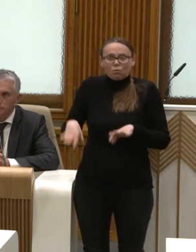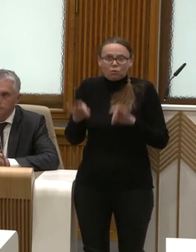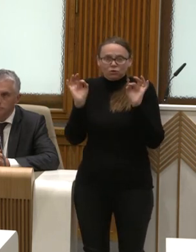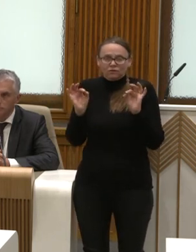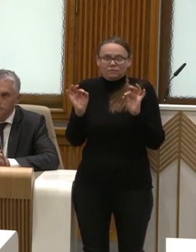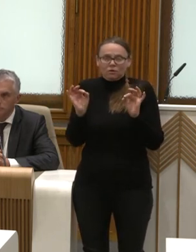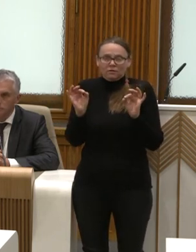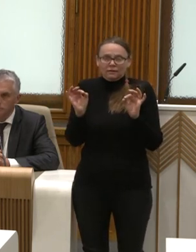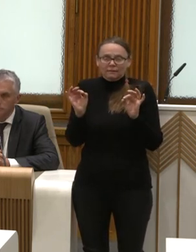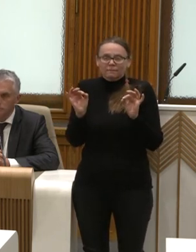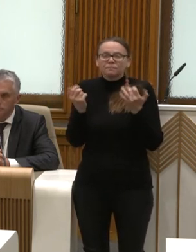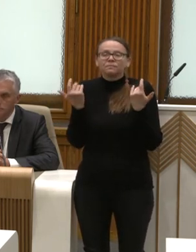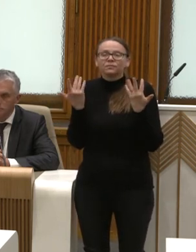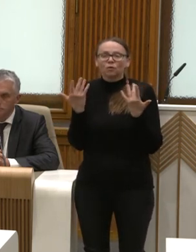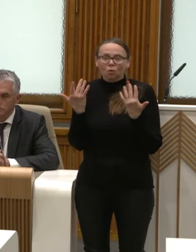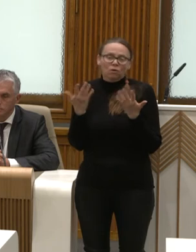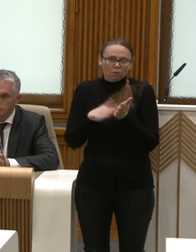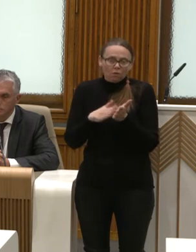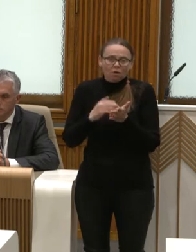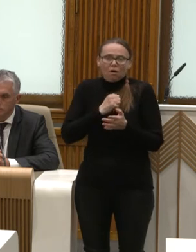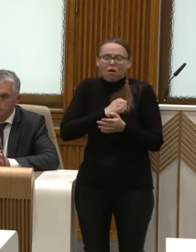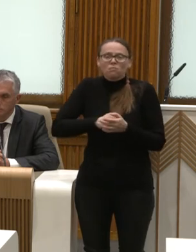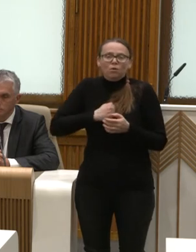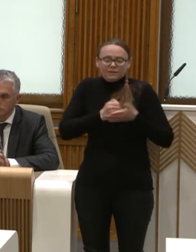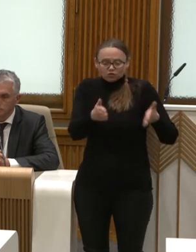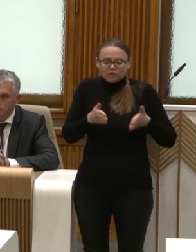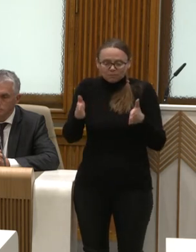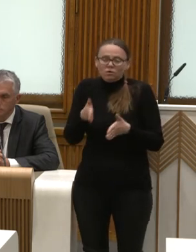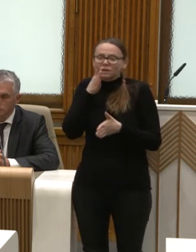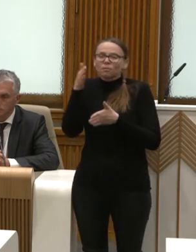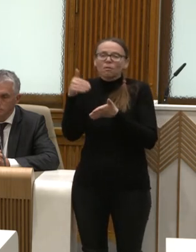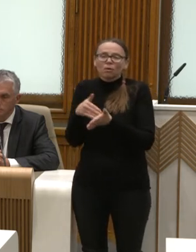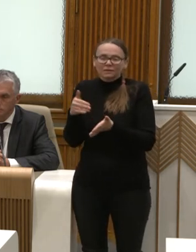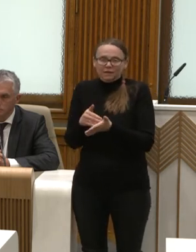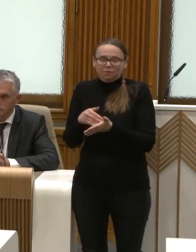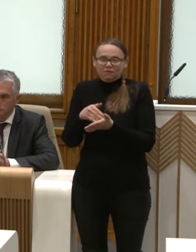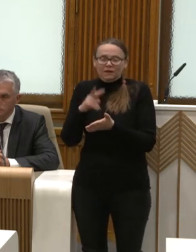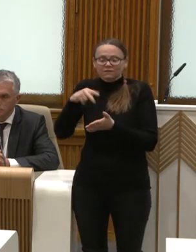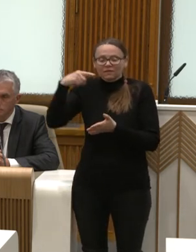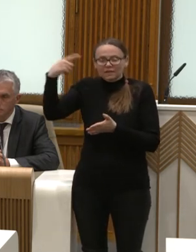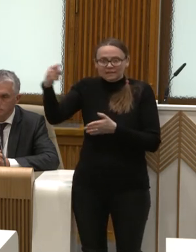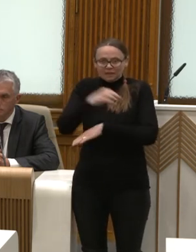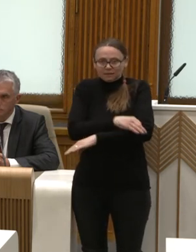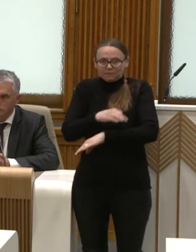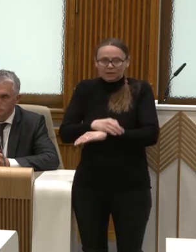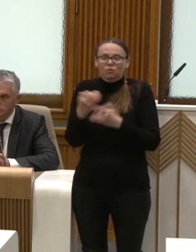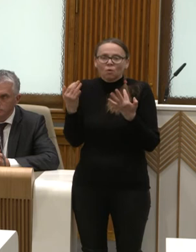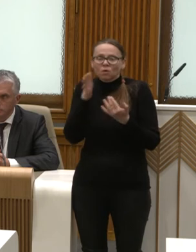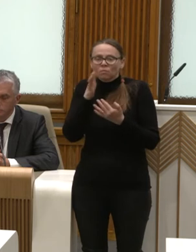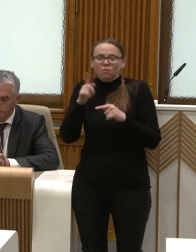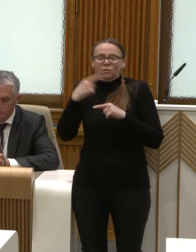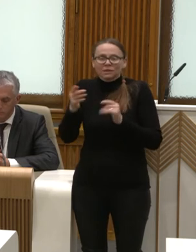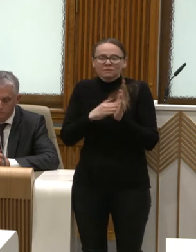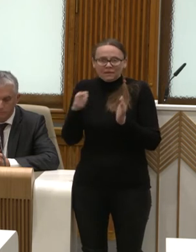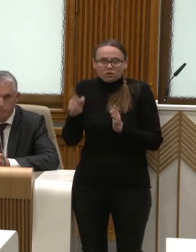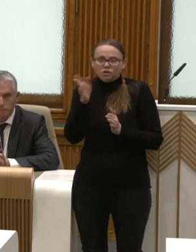ugotovimo, koliko recimo bolniških postelj bomo potrebovali v naslednjem tednu, koliko bo potem takih,